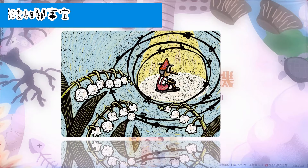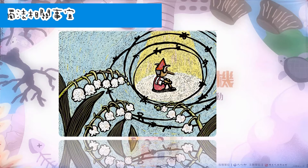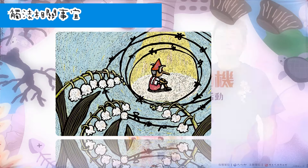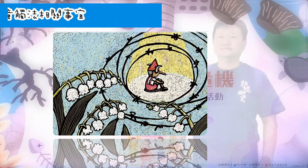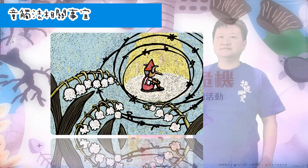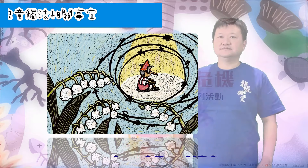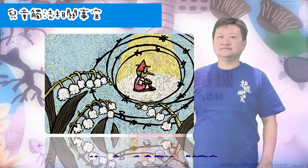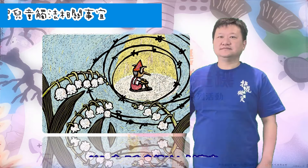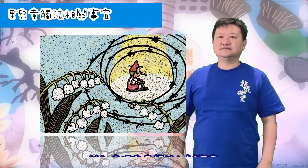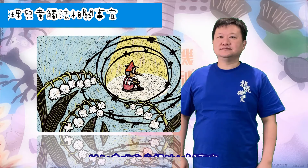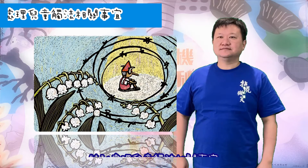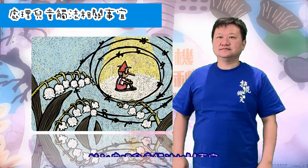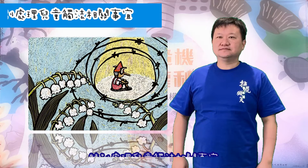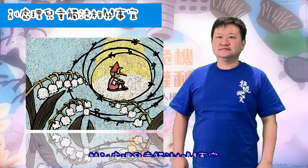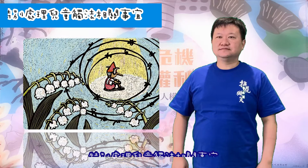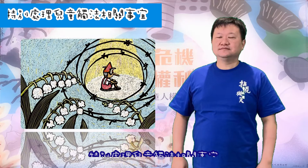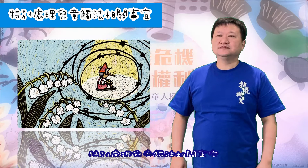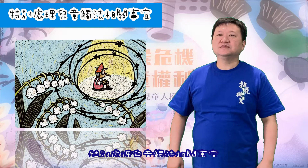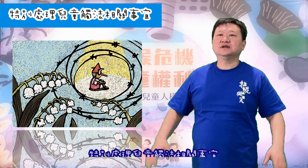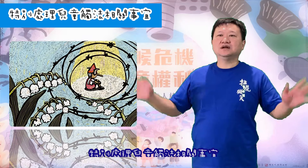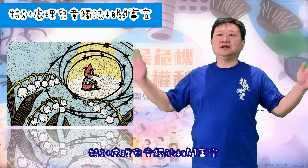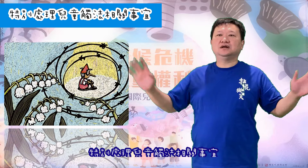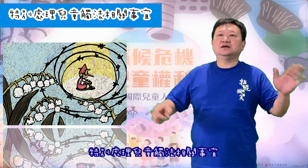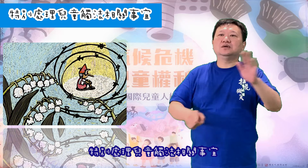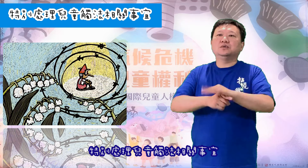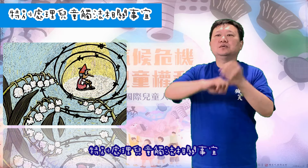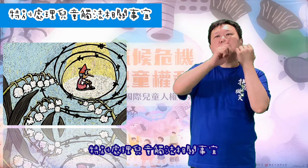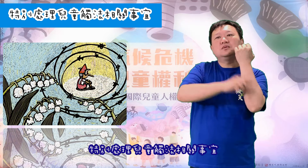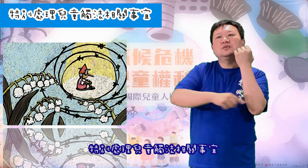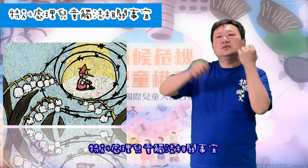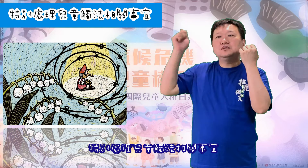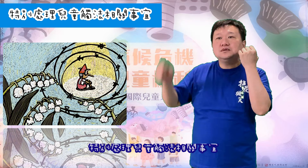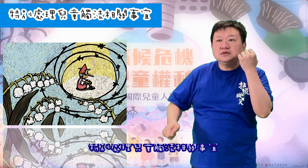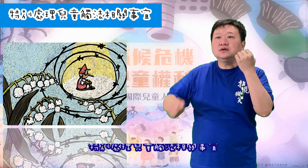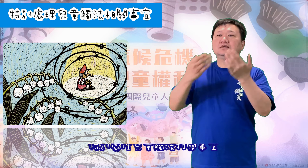特别处理儿童触法相关事宜。